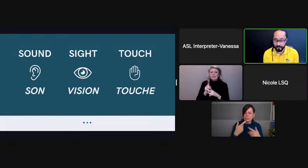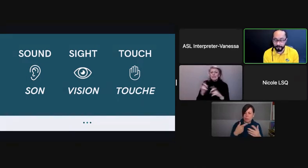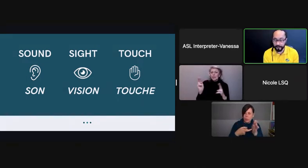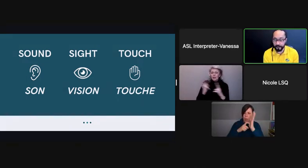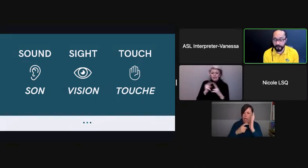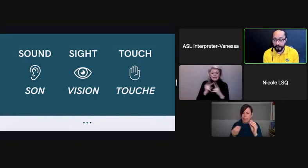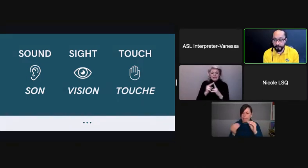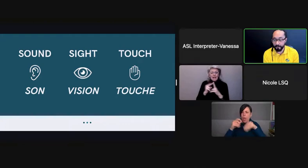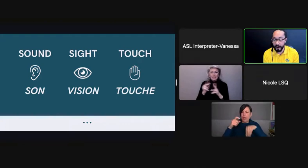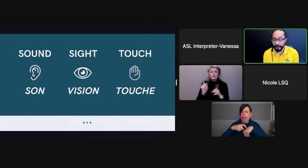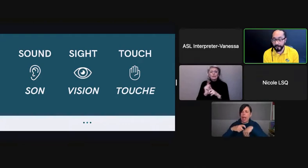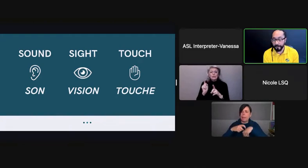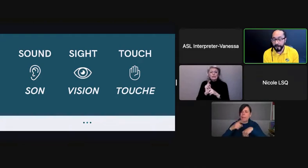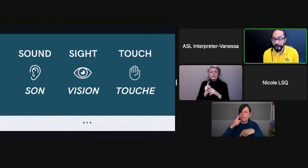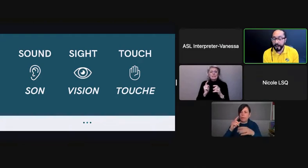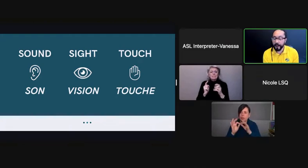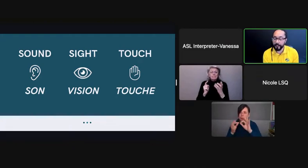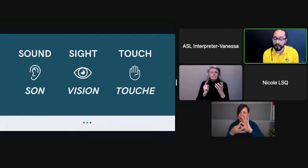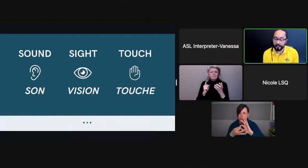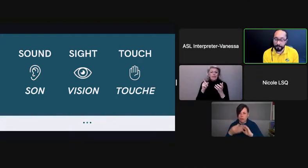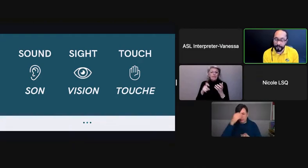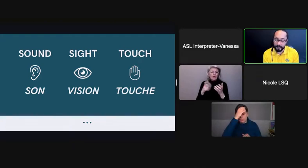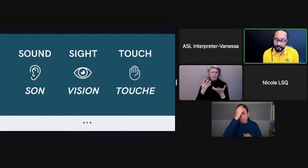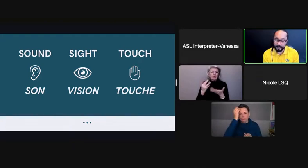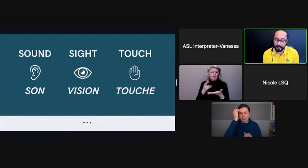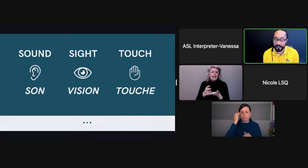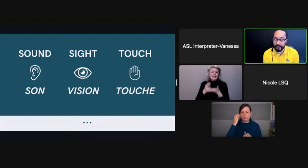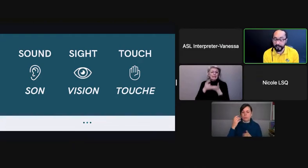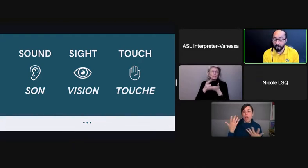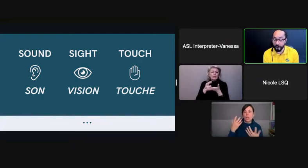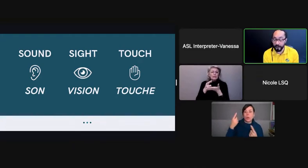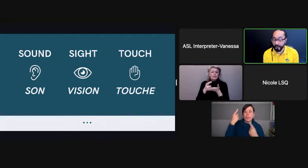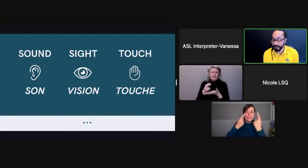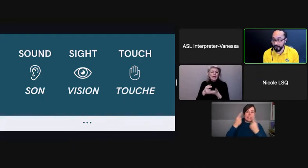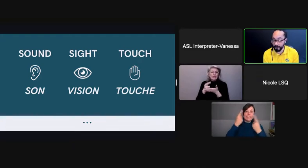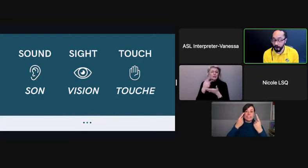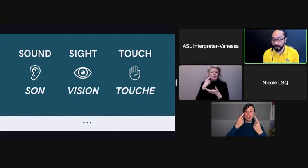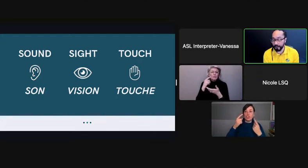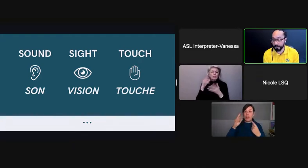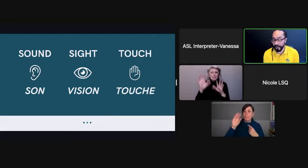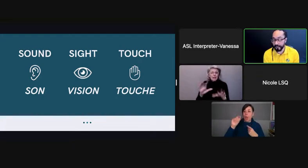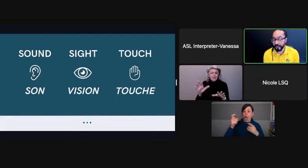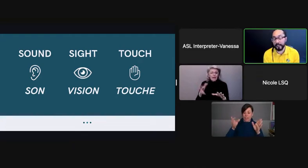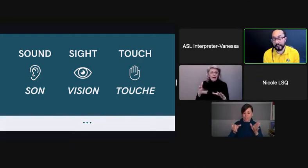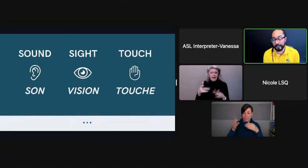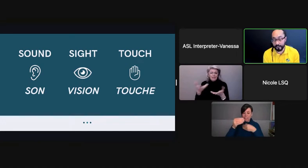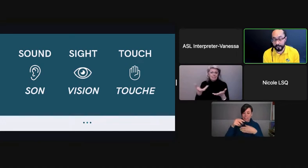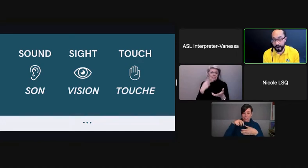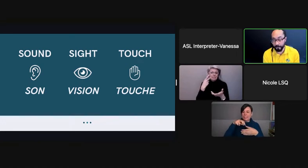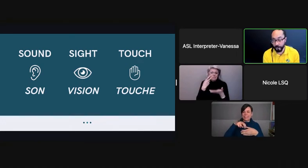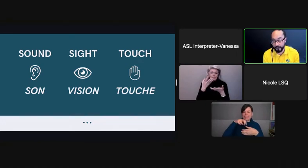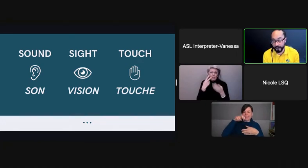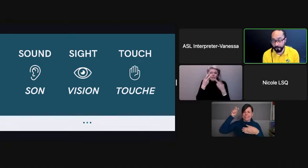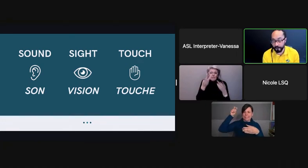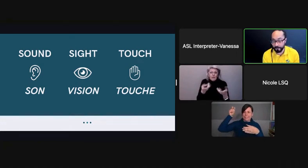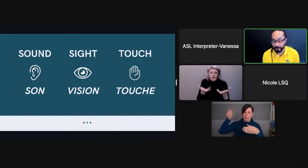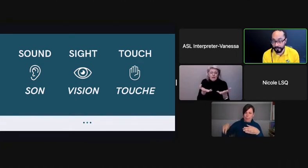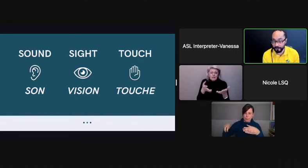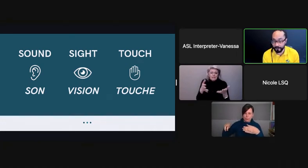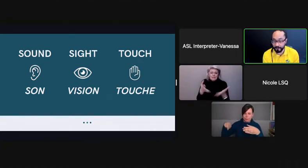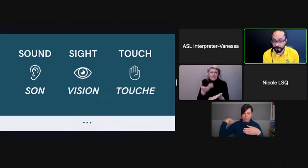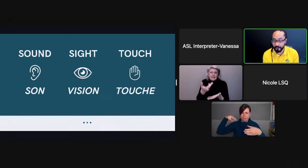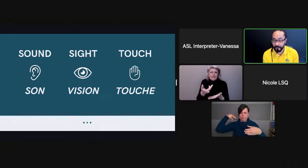ça prend des ressources quant au spectacle qui est présenté. Donc, ça